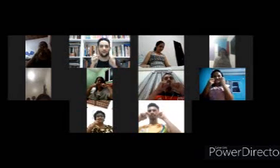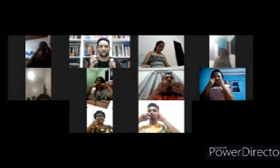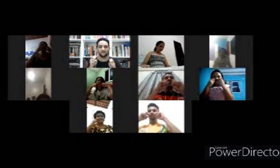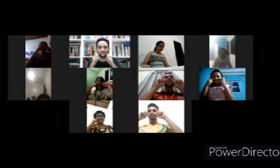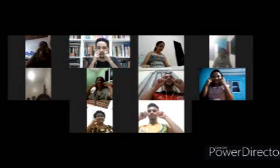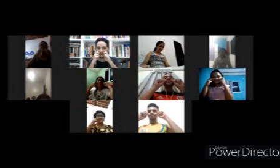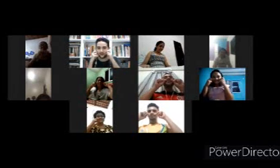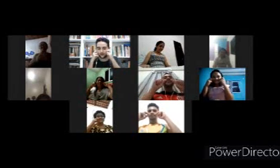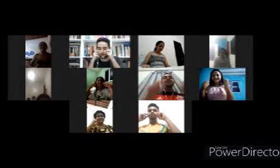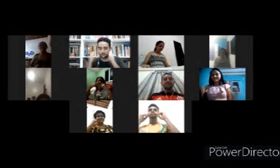Vergonha. Tô com vergonha.